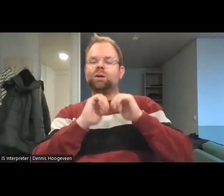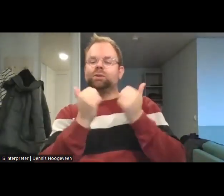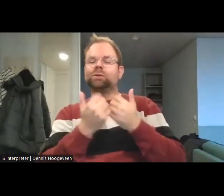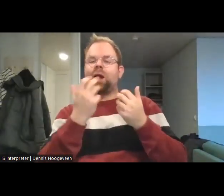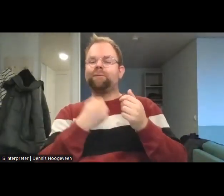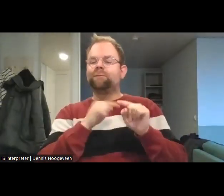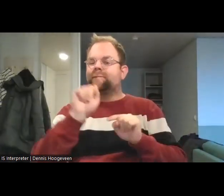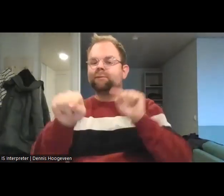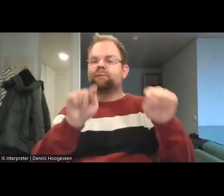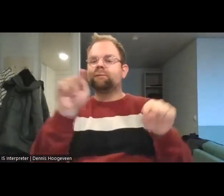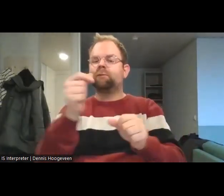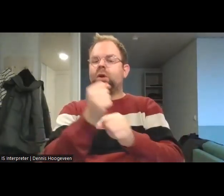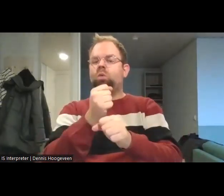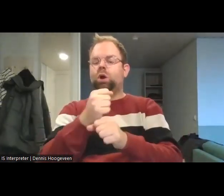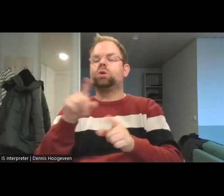travaillons.